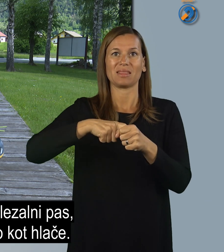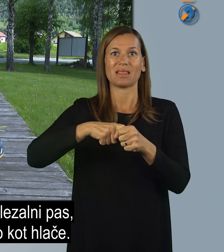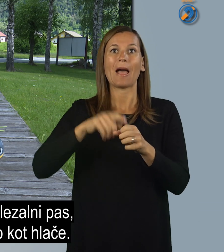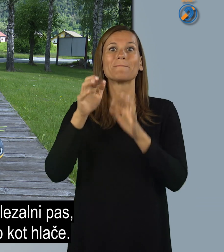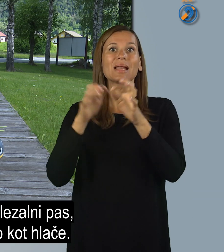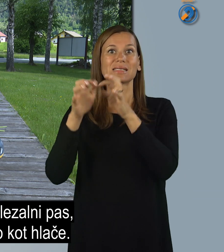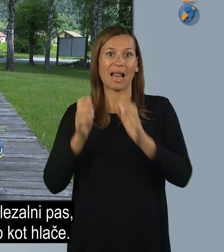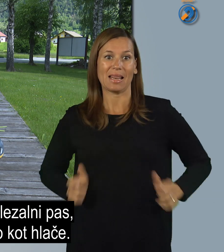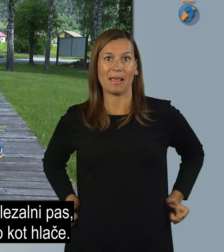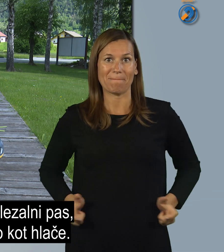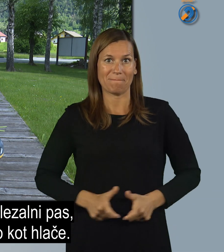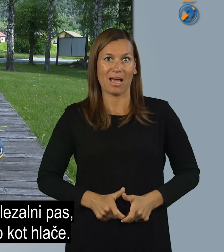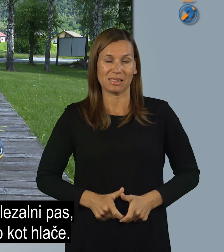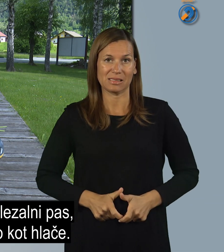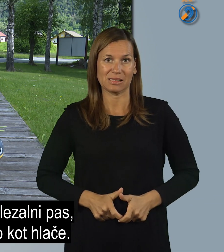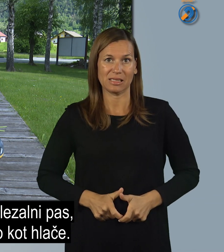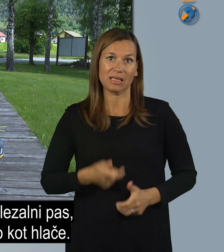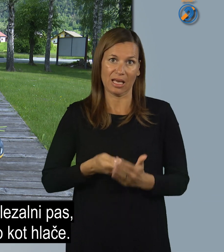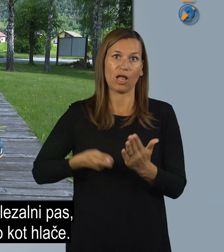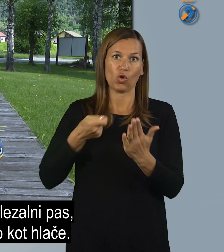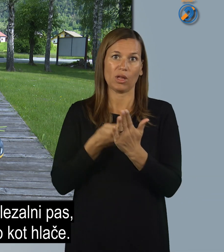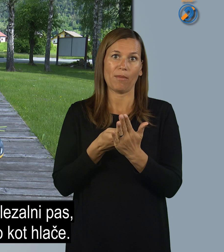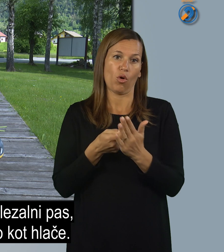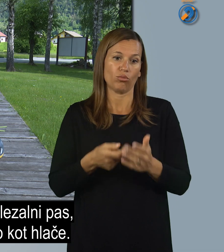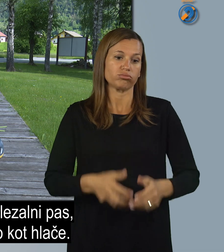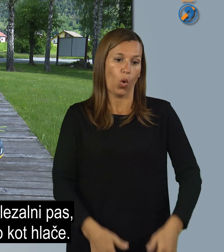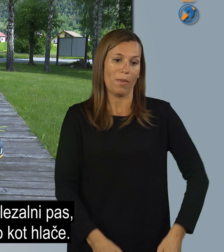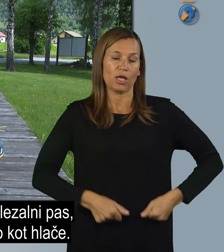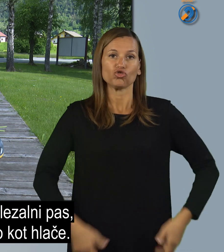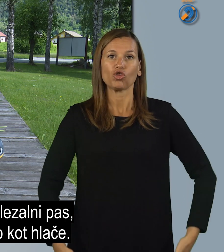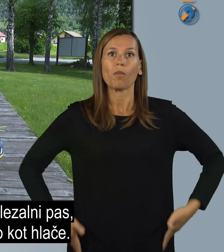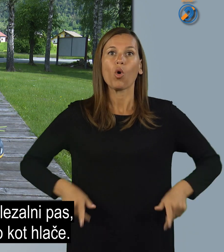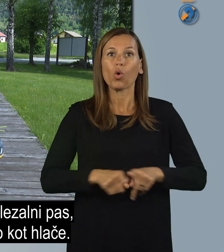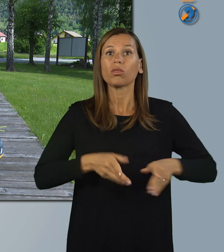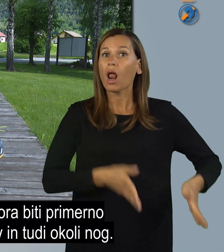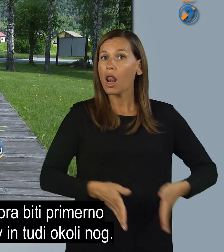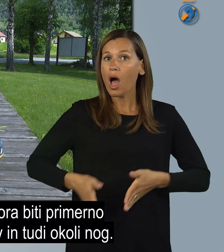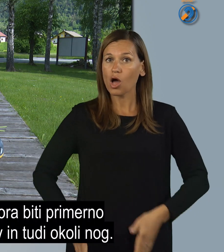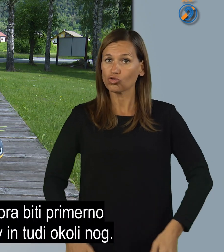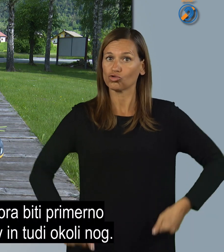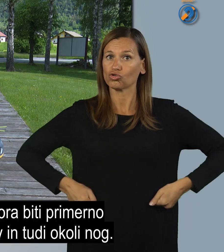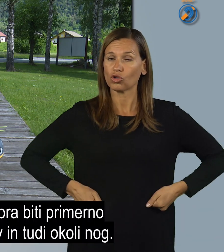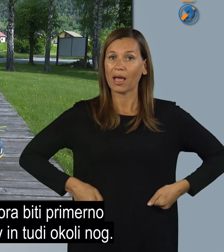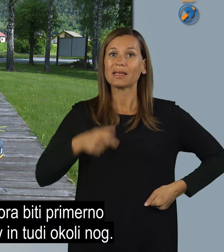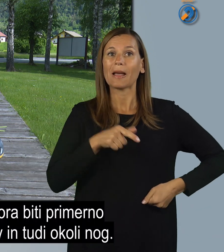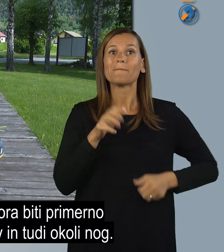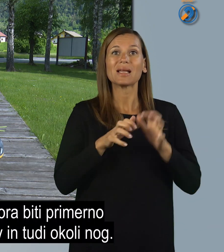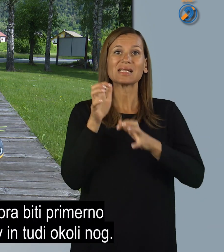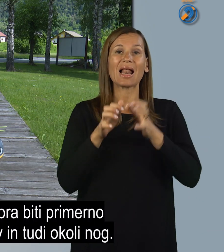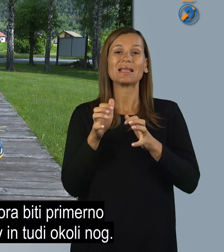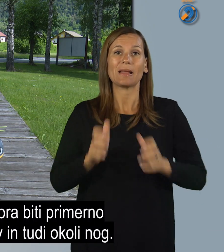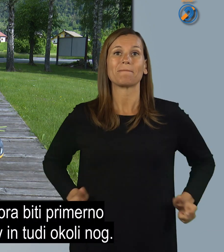plezalni pas, ki ga damo gor tako kot hlače. In ta v bistvu plezalni pas mora